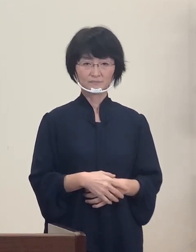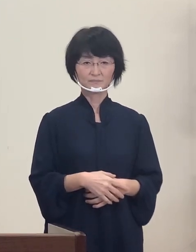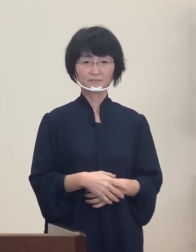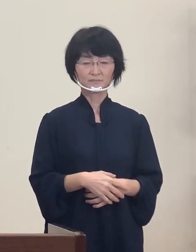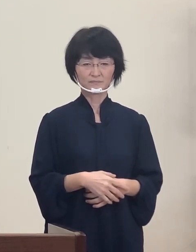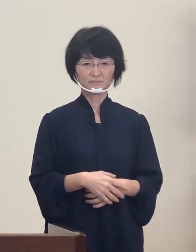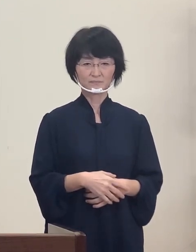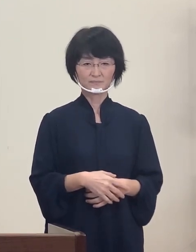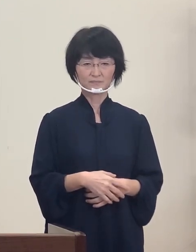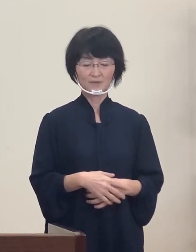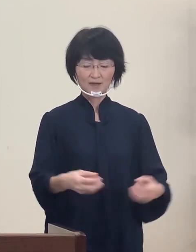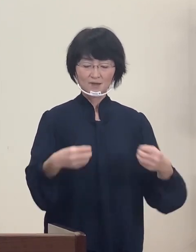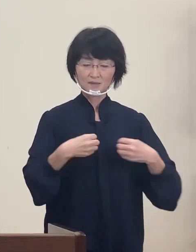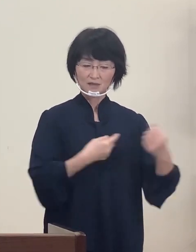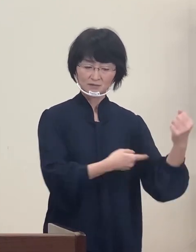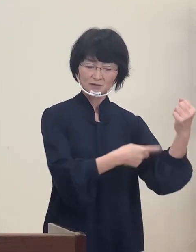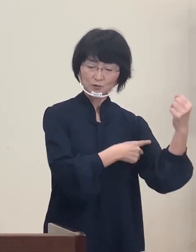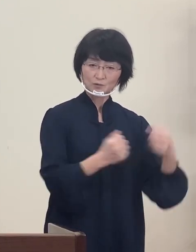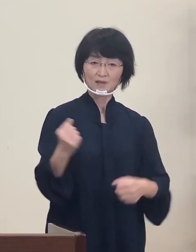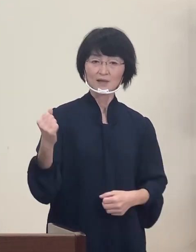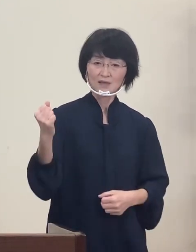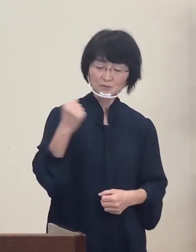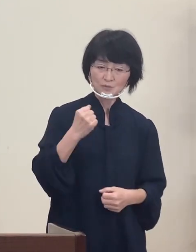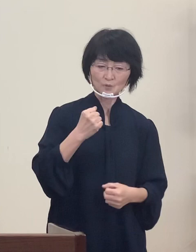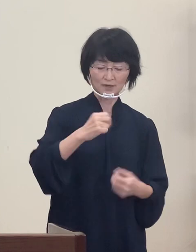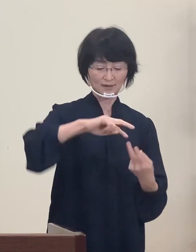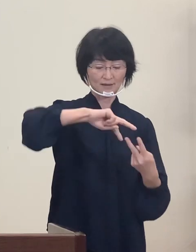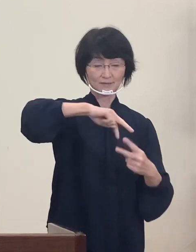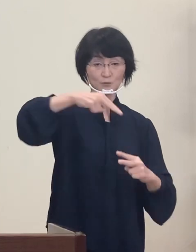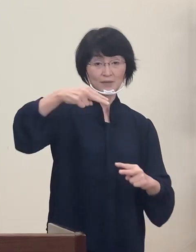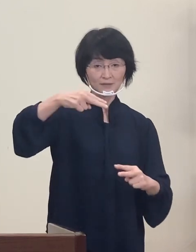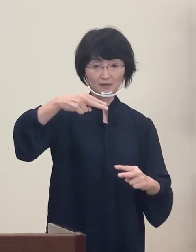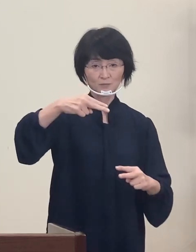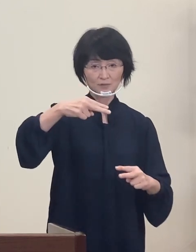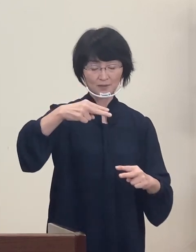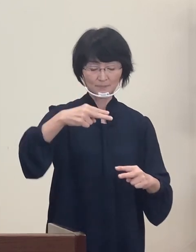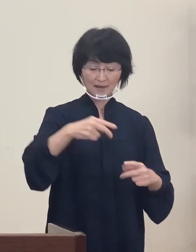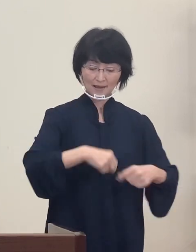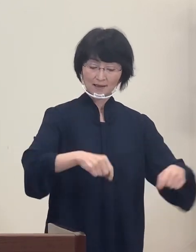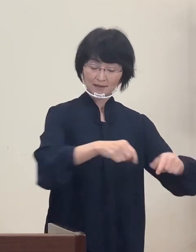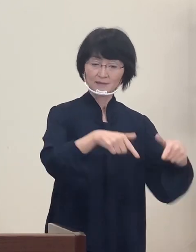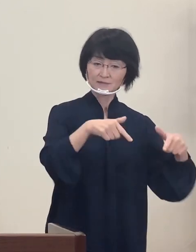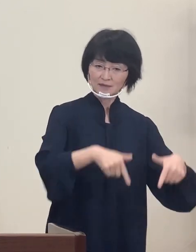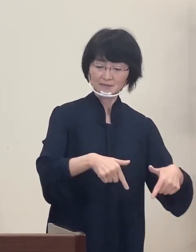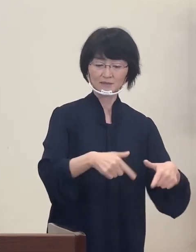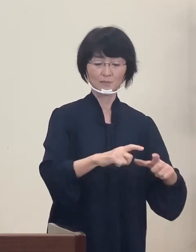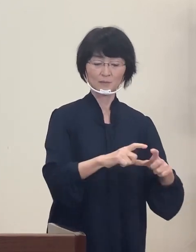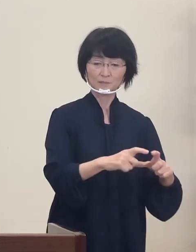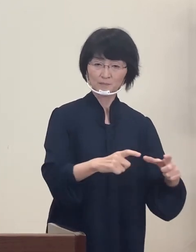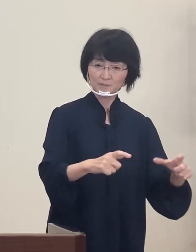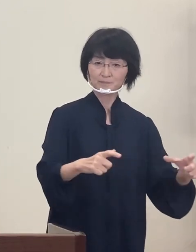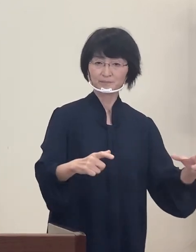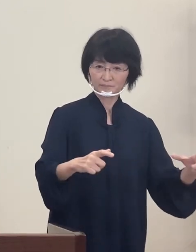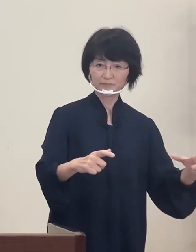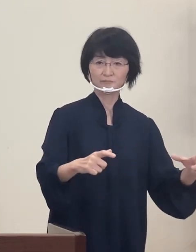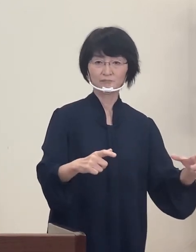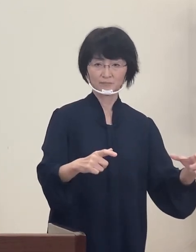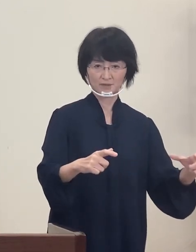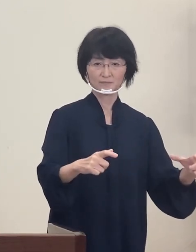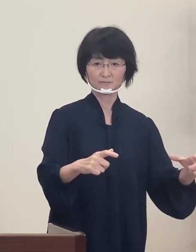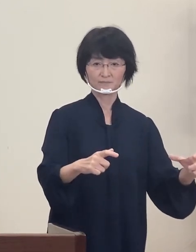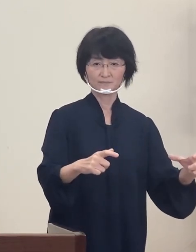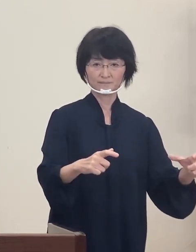強い感染力を持ち関西で猛威を振るう変異株n go 丸一倍